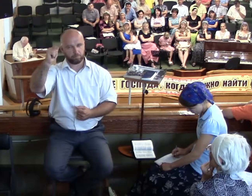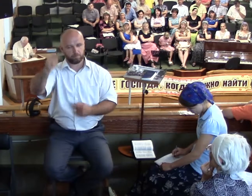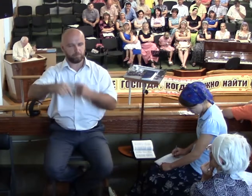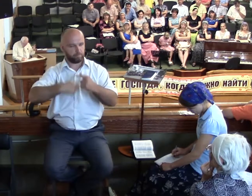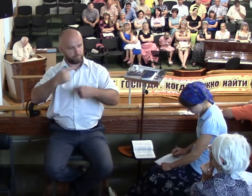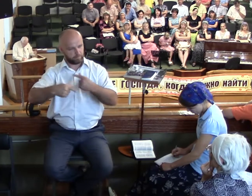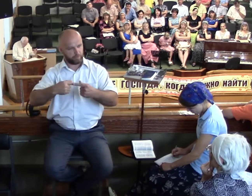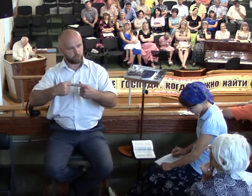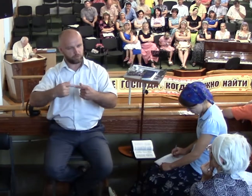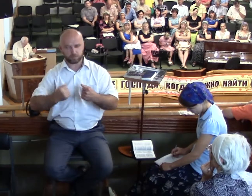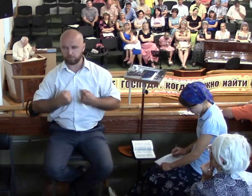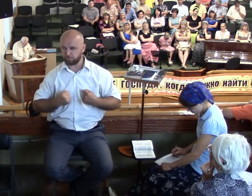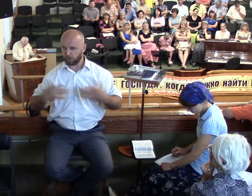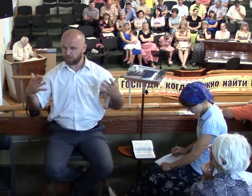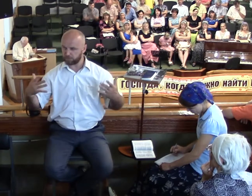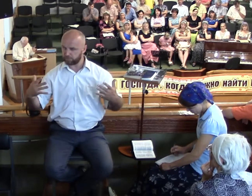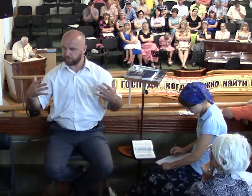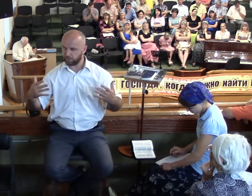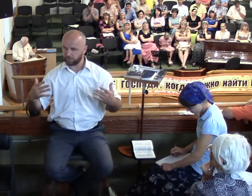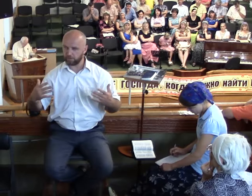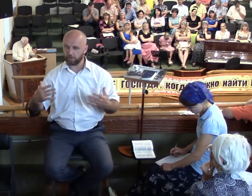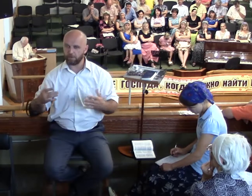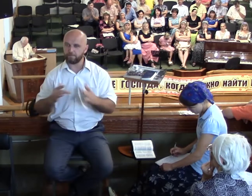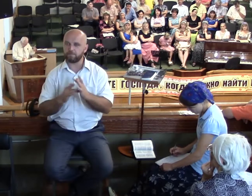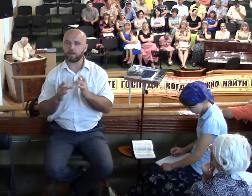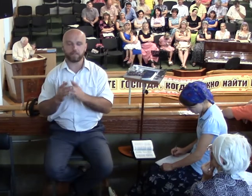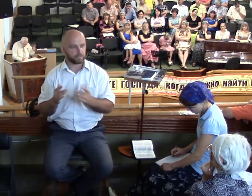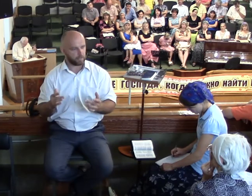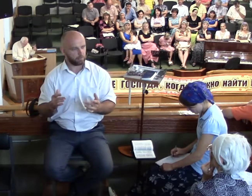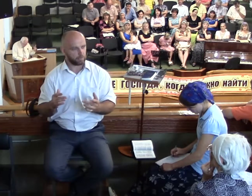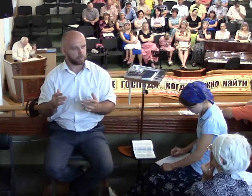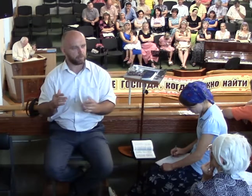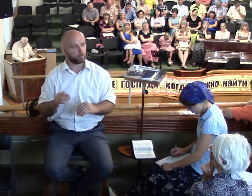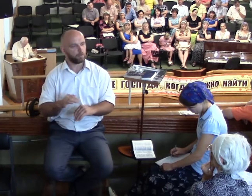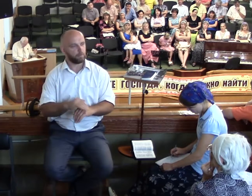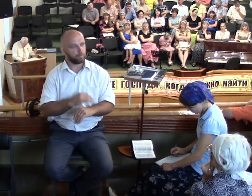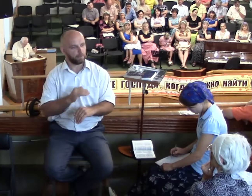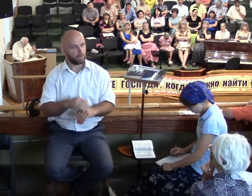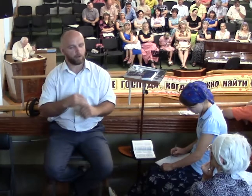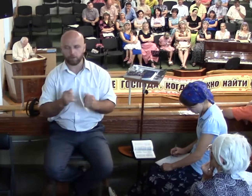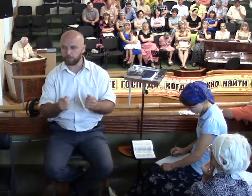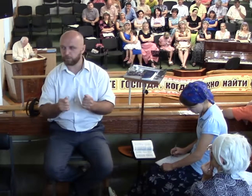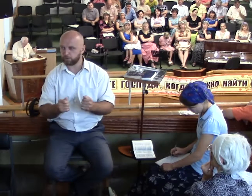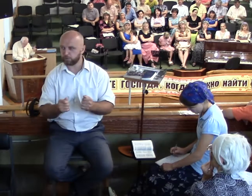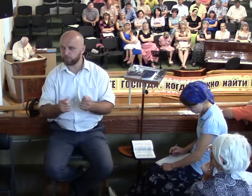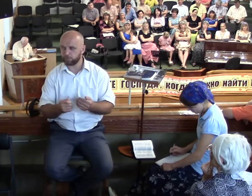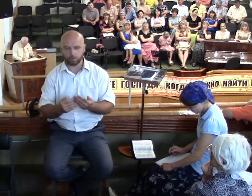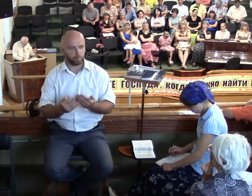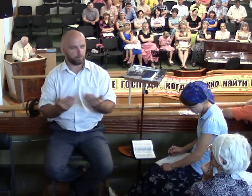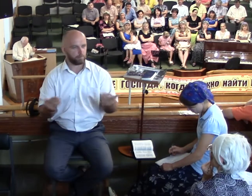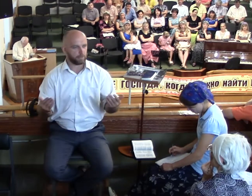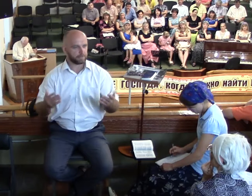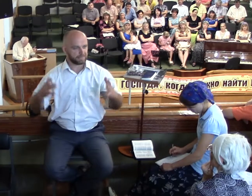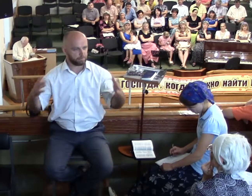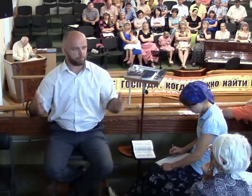благодати своей в благости к нам во Христе Иисусе. Ибо благодатью вы спасены через веру, все не от